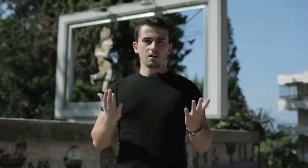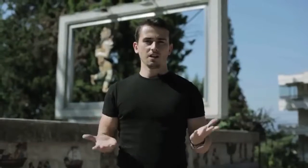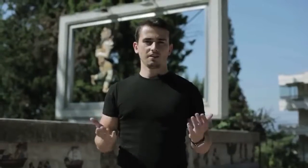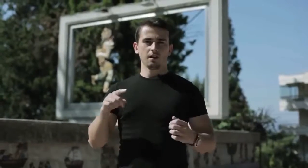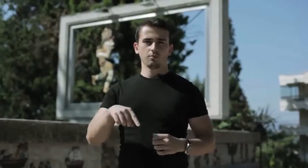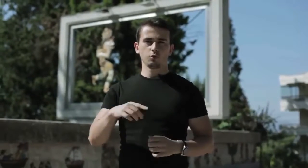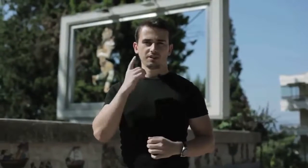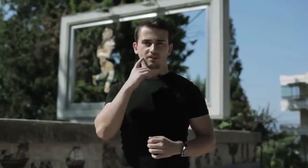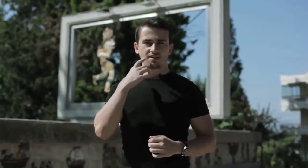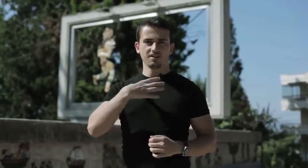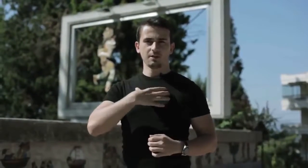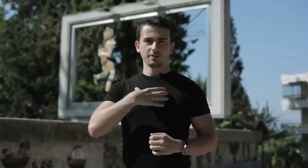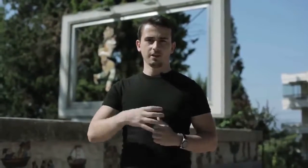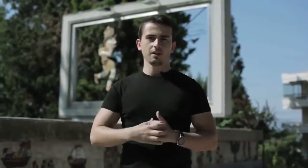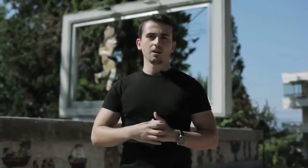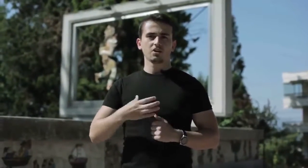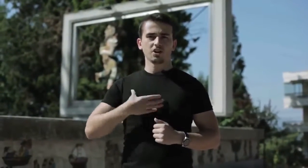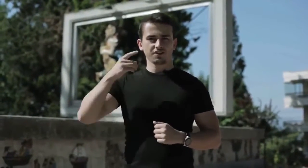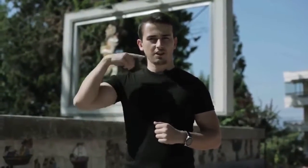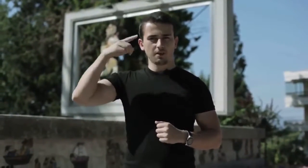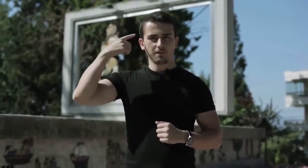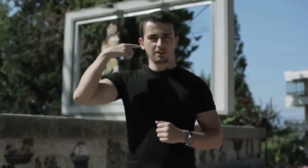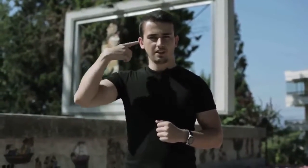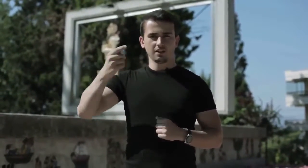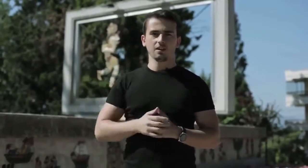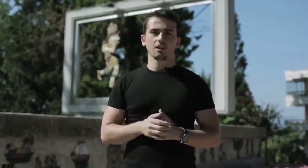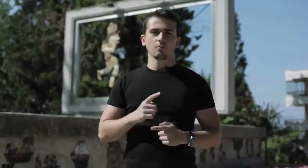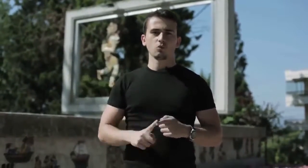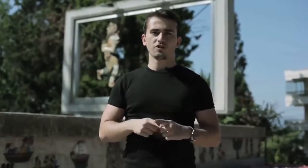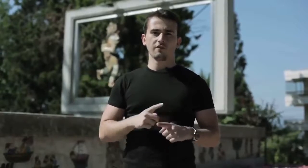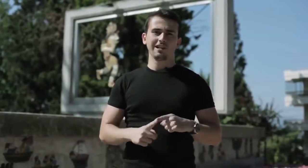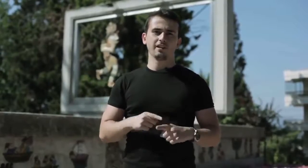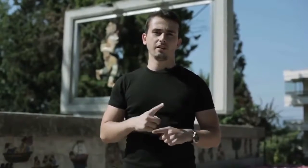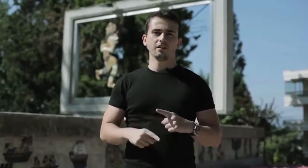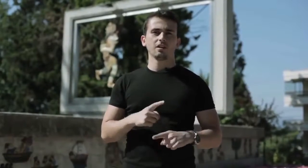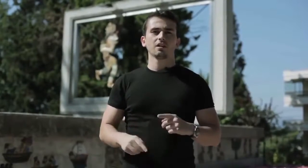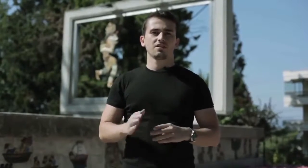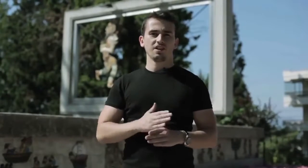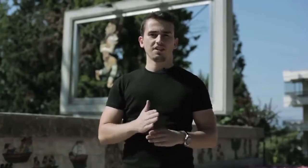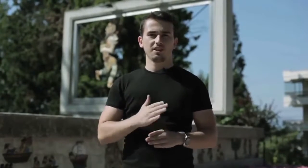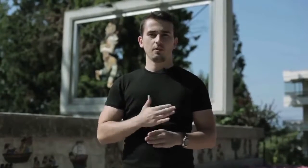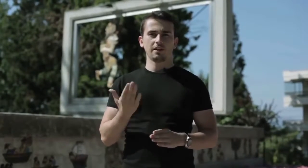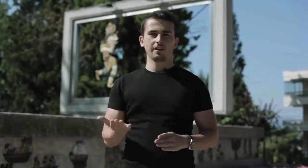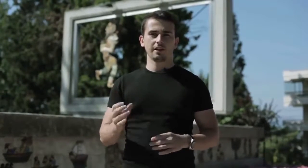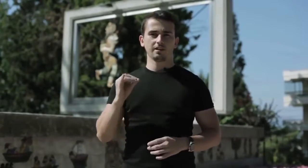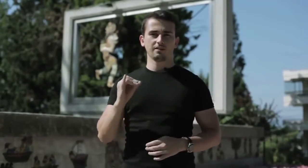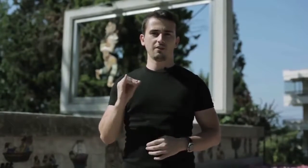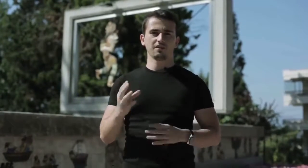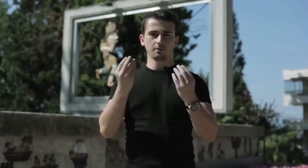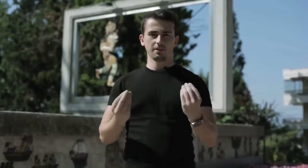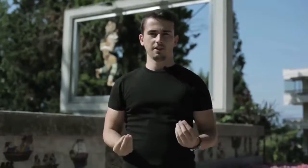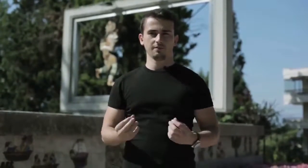Hatta bu iktidar sahipleri, şahsi menfaatlerini müsteviliğinin siyasi emelleri ile teyit edebilirler.